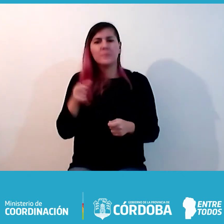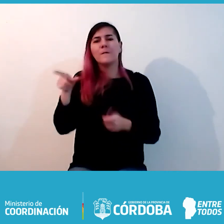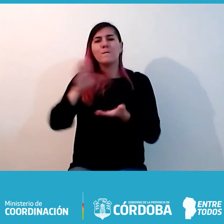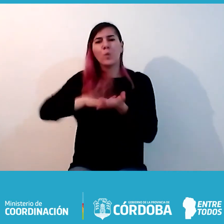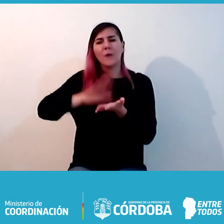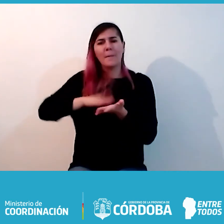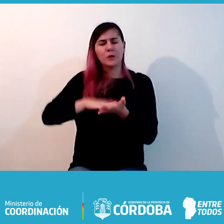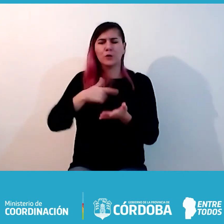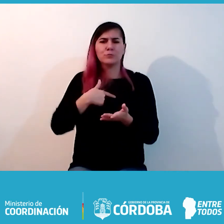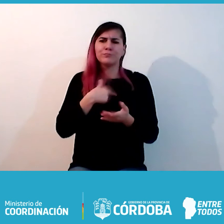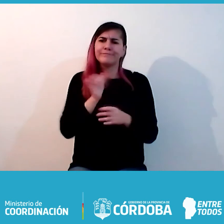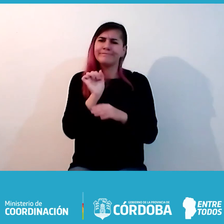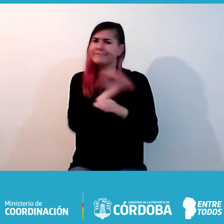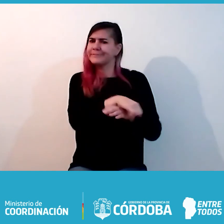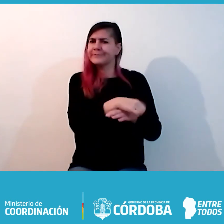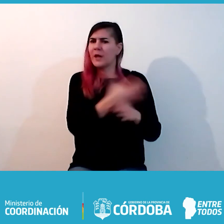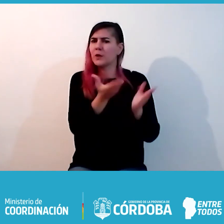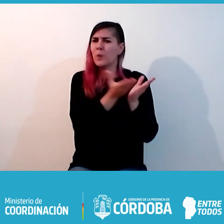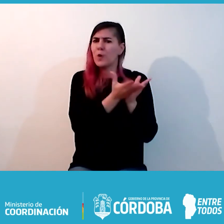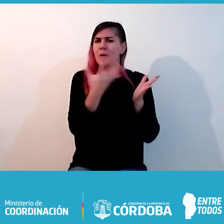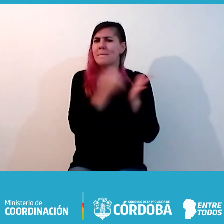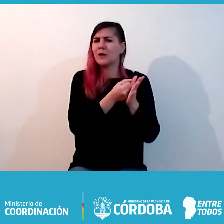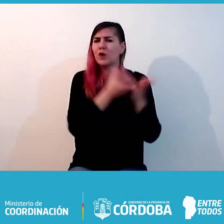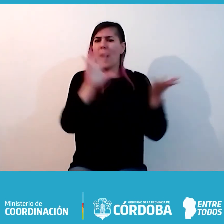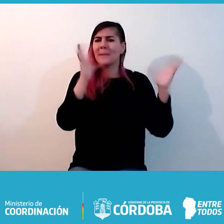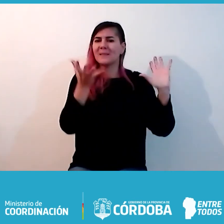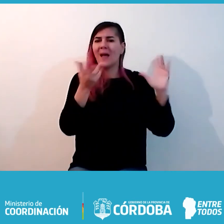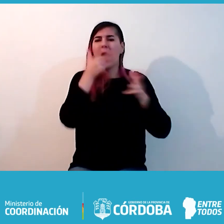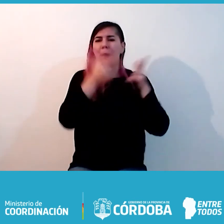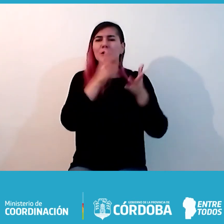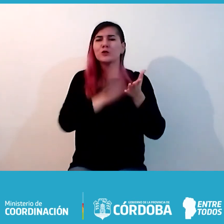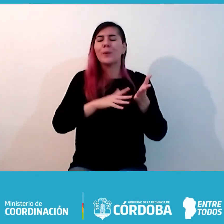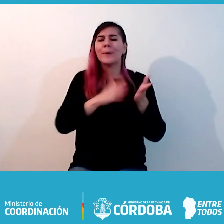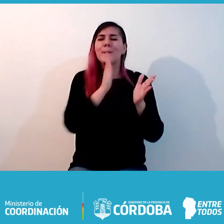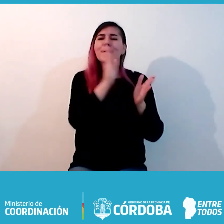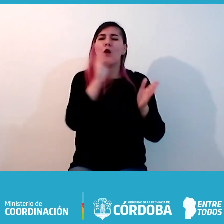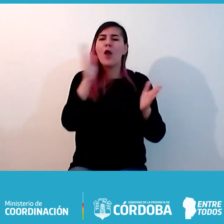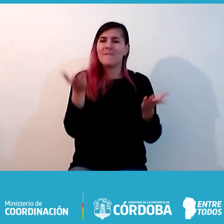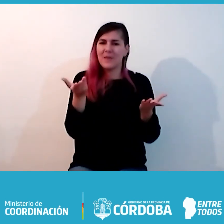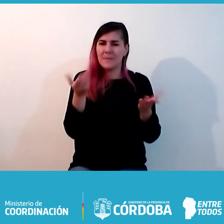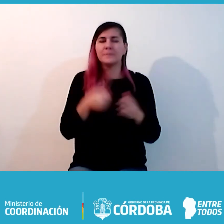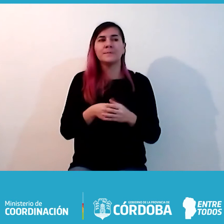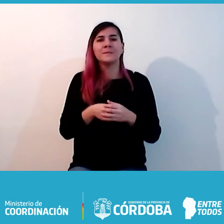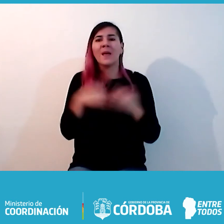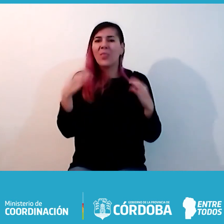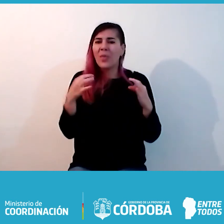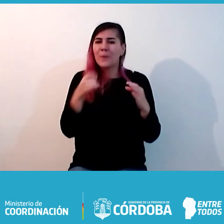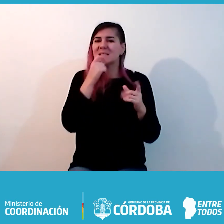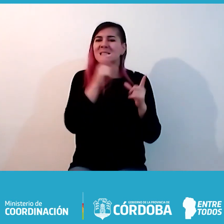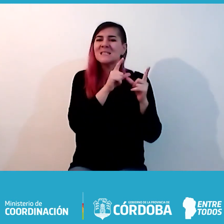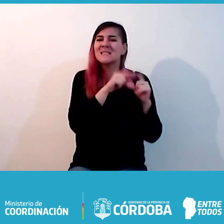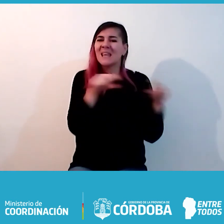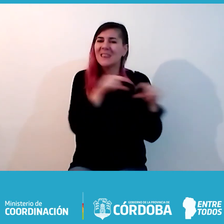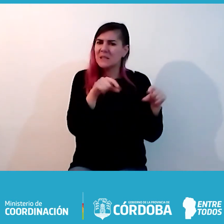le llevan a rechazar el estudio de impacto ambiental. Comienza a hablar sobre la bibliografía, se debe reflejar las citas, pero en